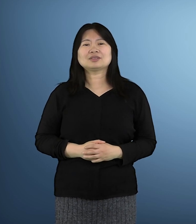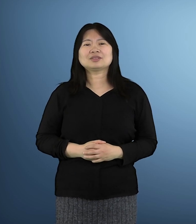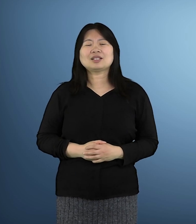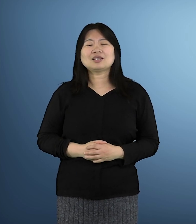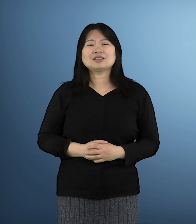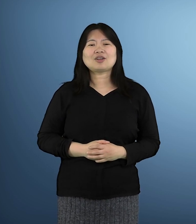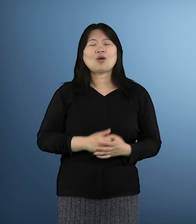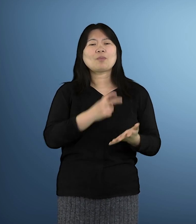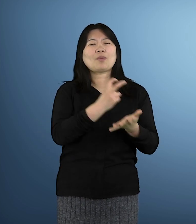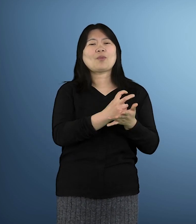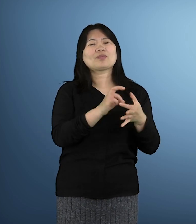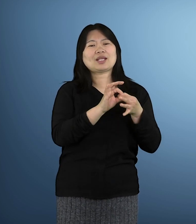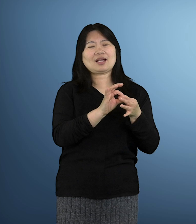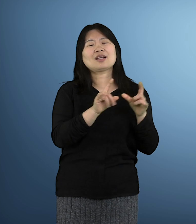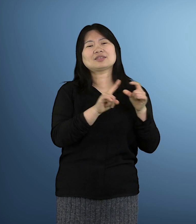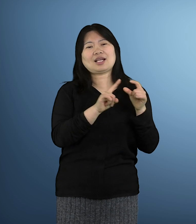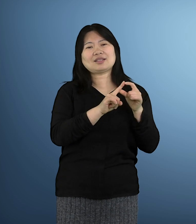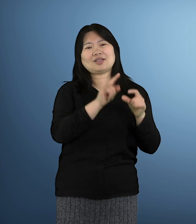법정 용어예요.